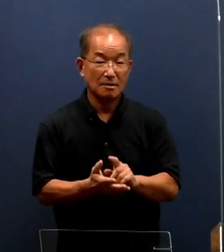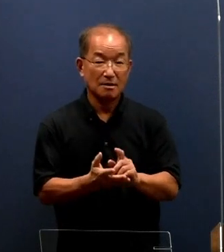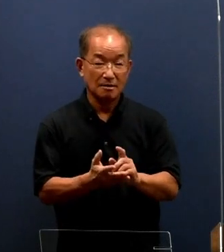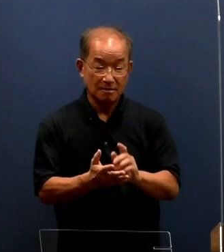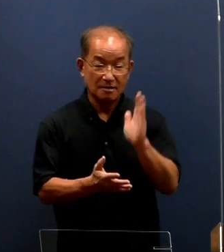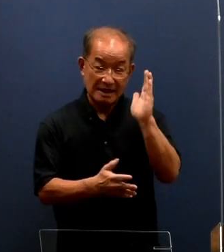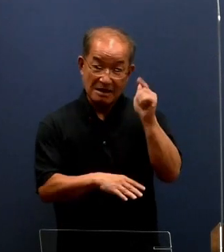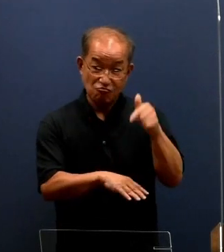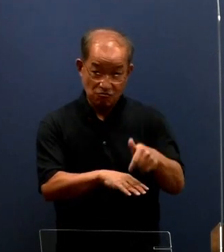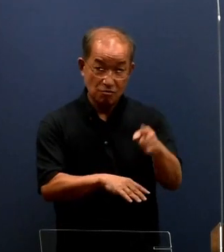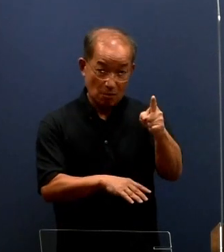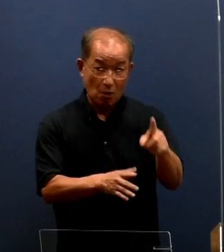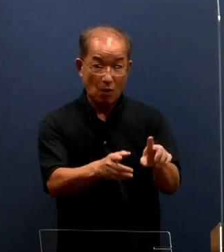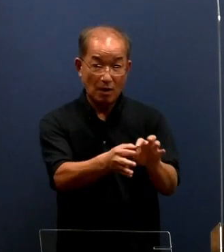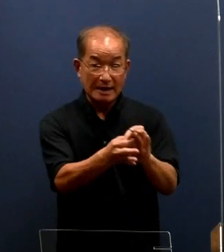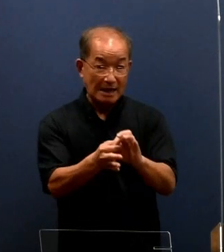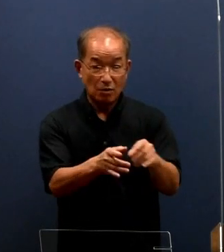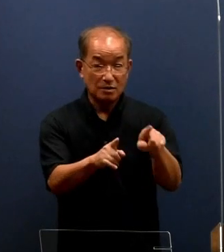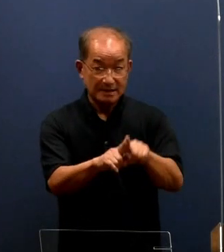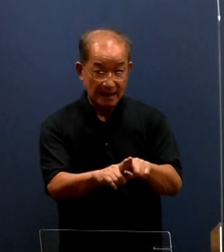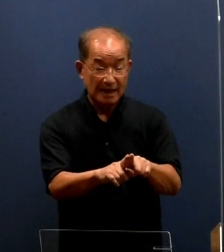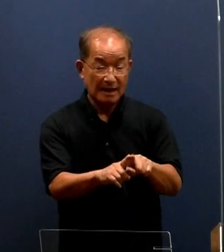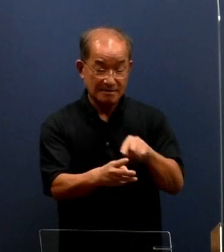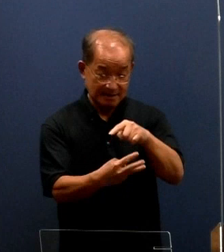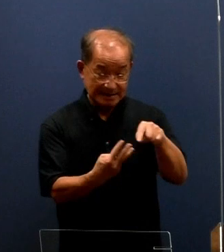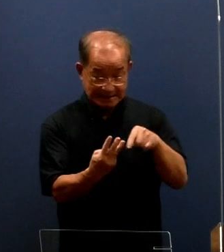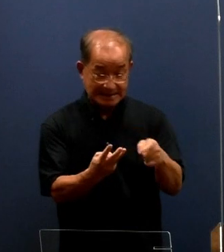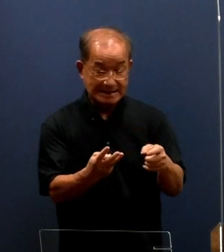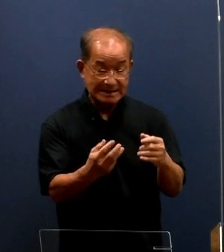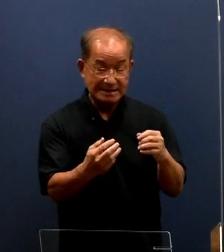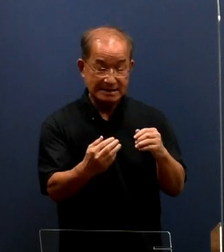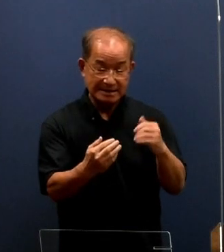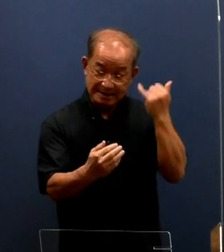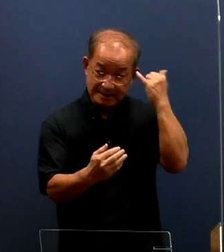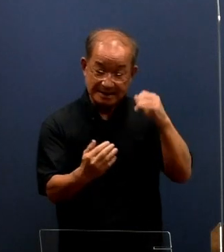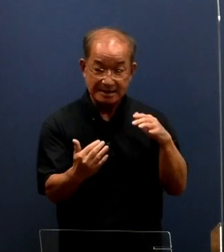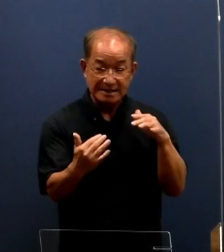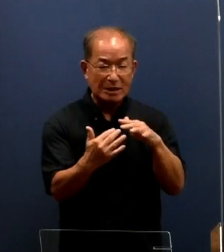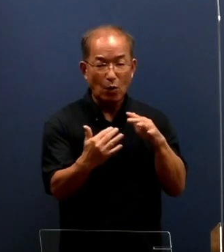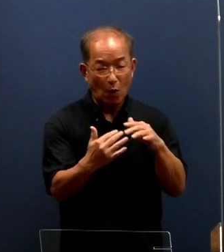関与してした議論をしていくということじゃないかと思います。